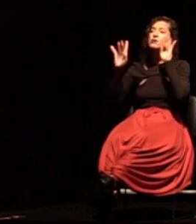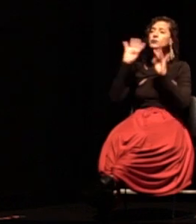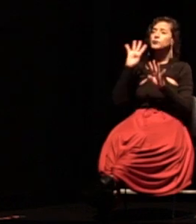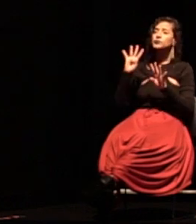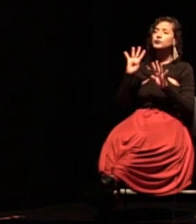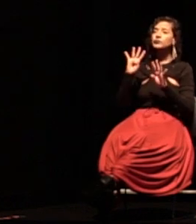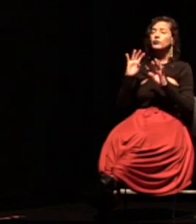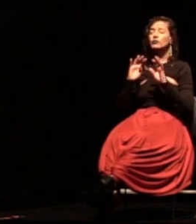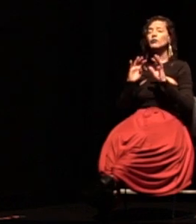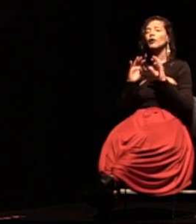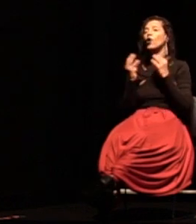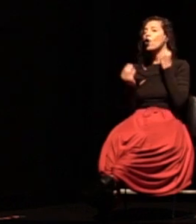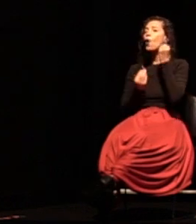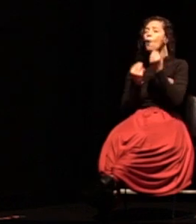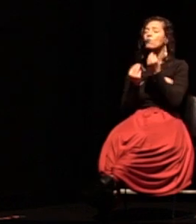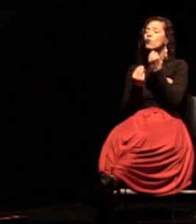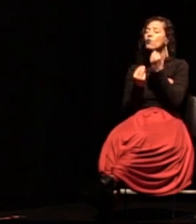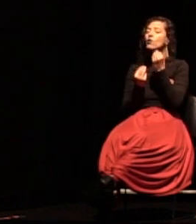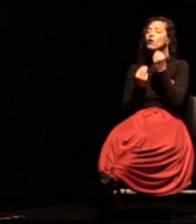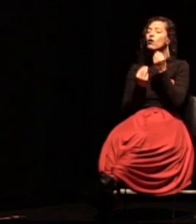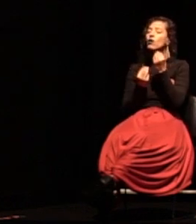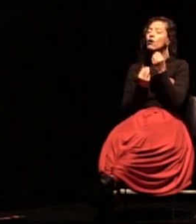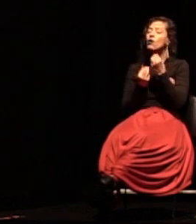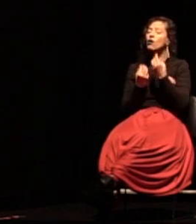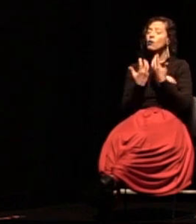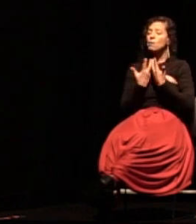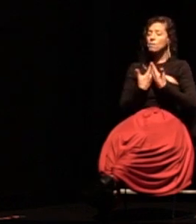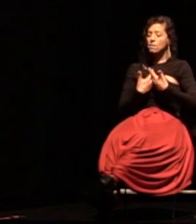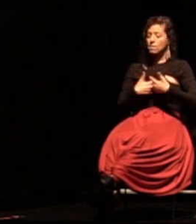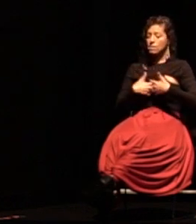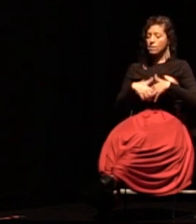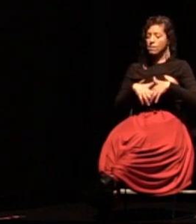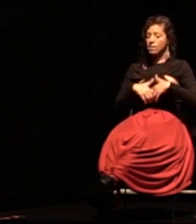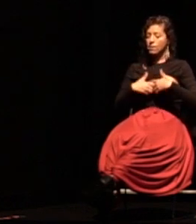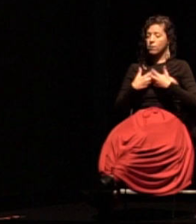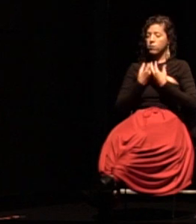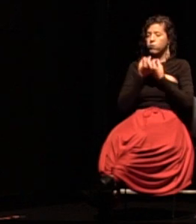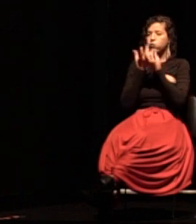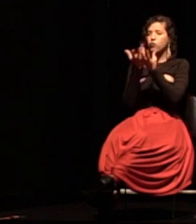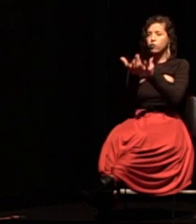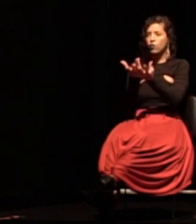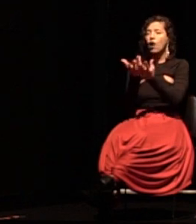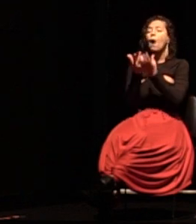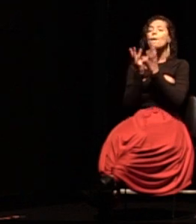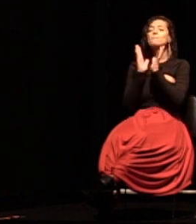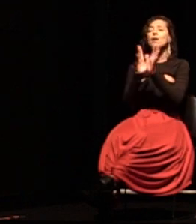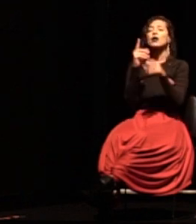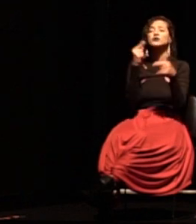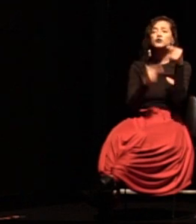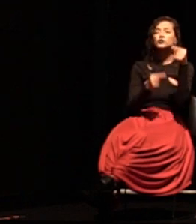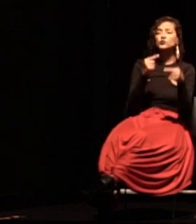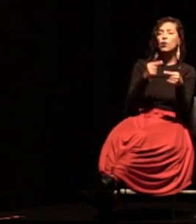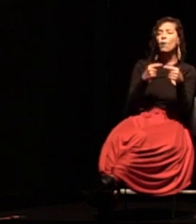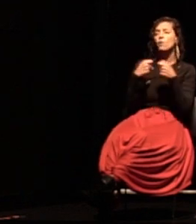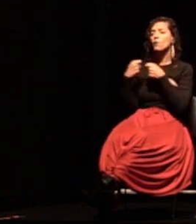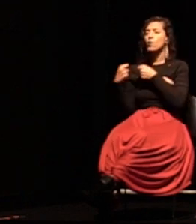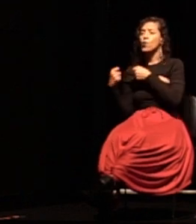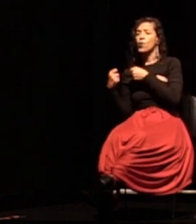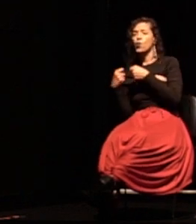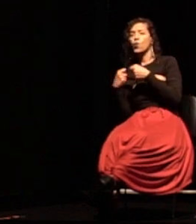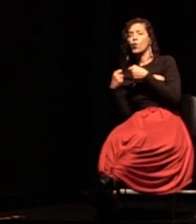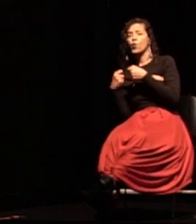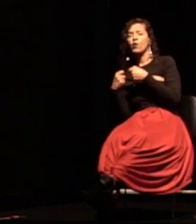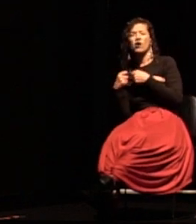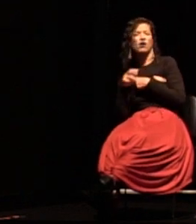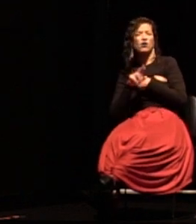eclosão, né, de elaboração da fala, mas todas numa discussão e num atrito, como disse Sônia. Não